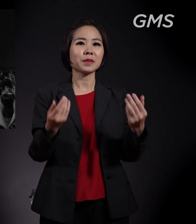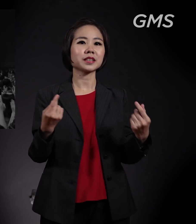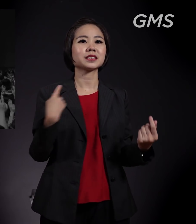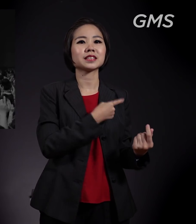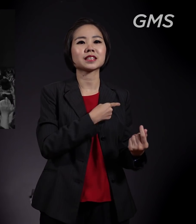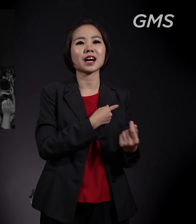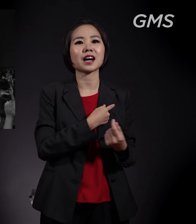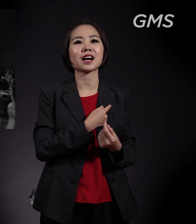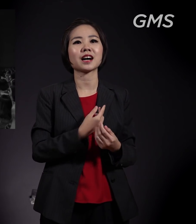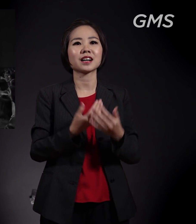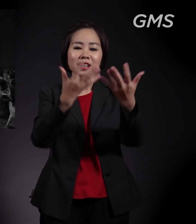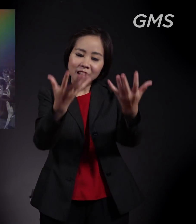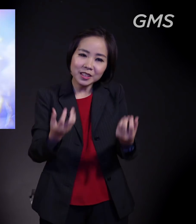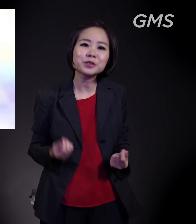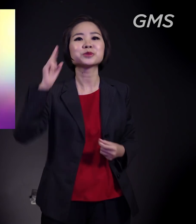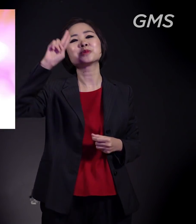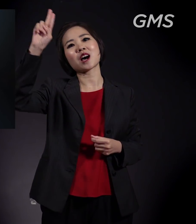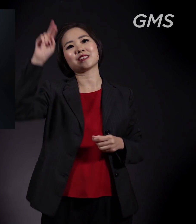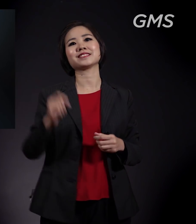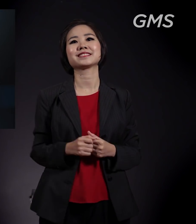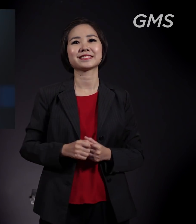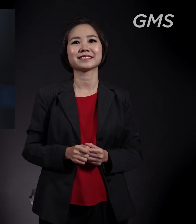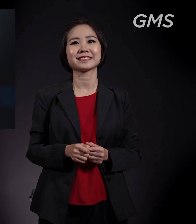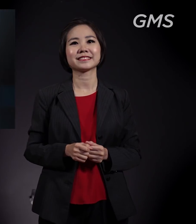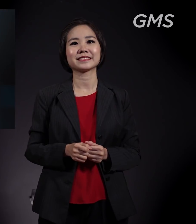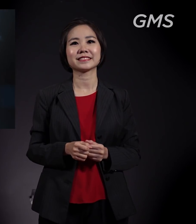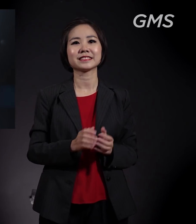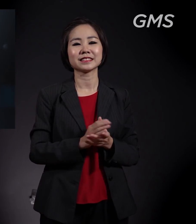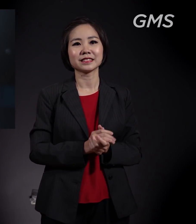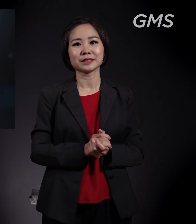belum pernah kita bayangkan.